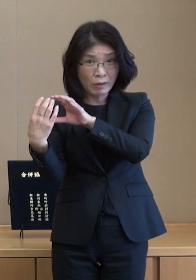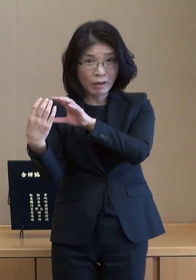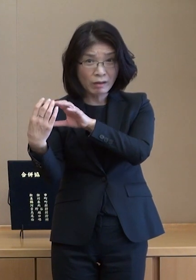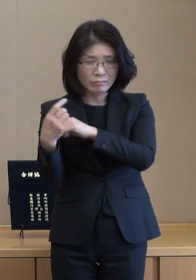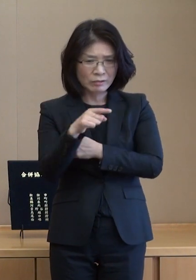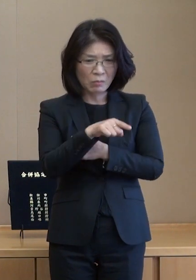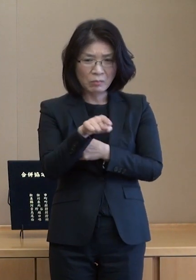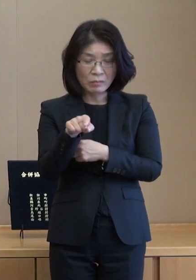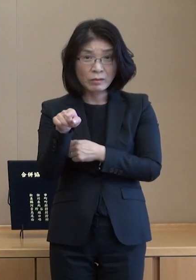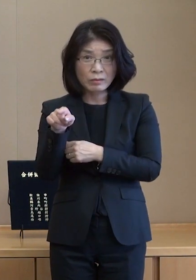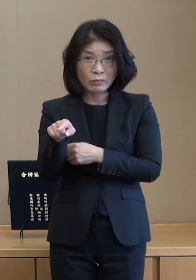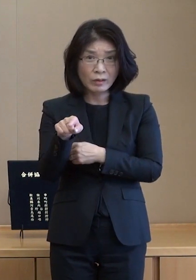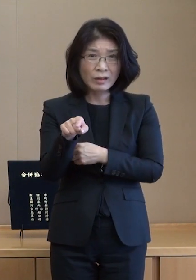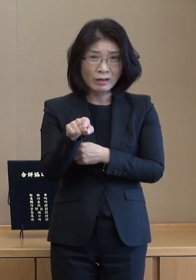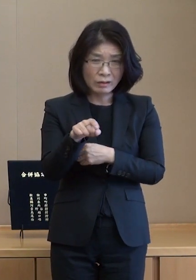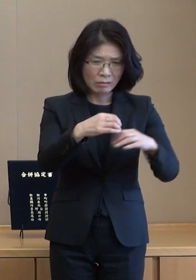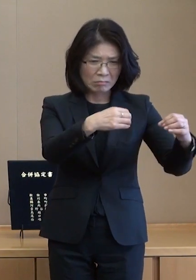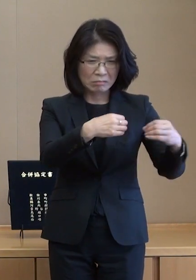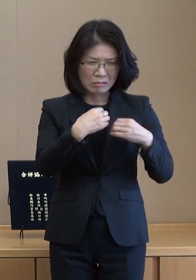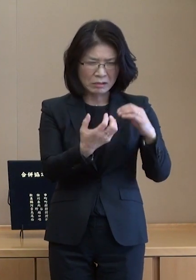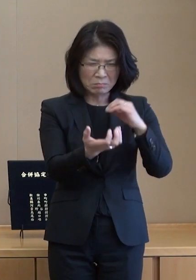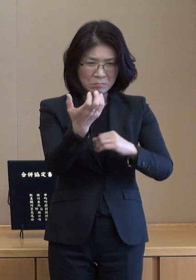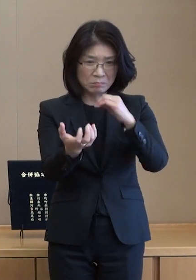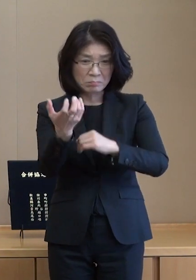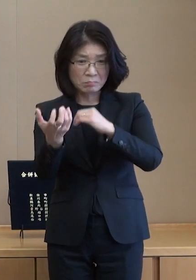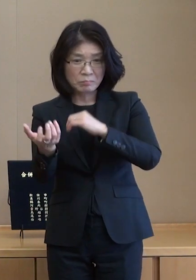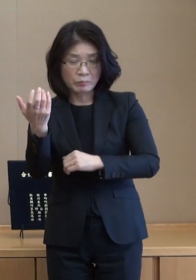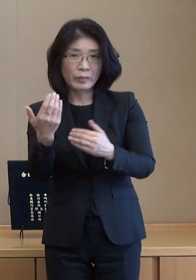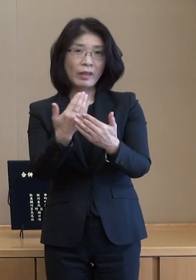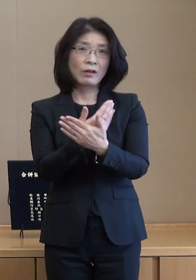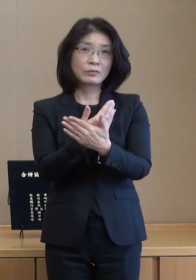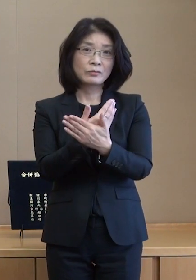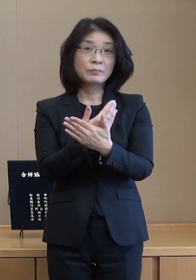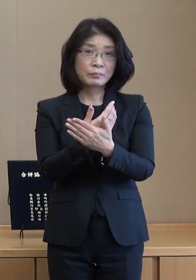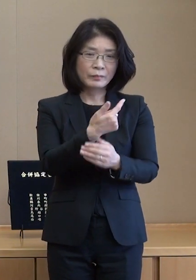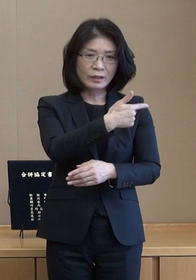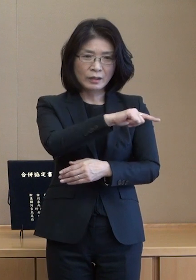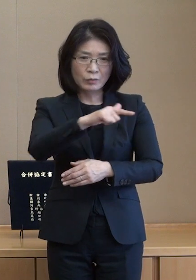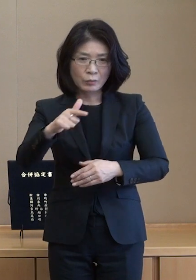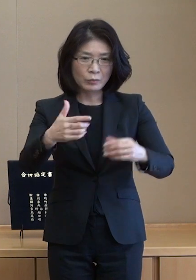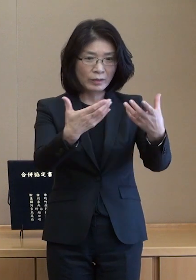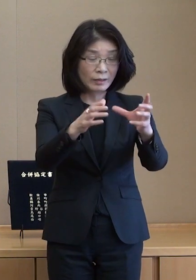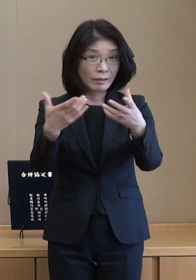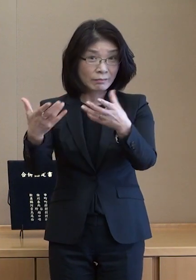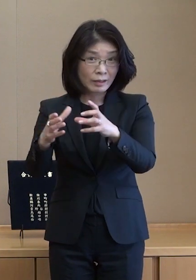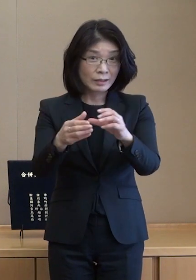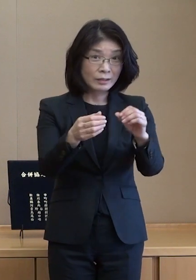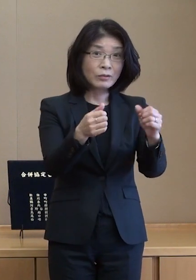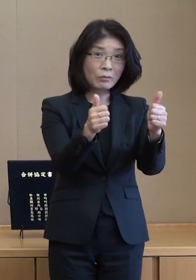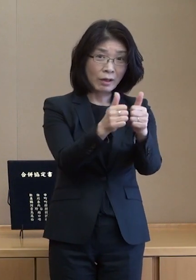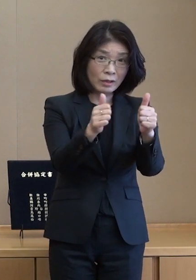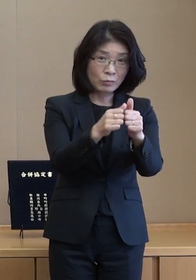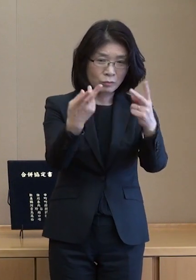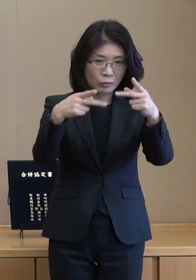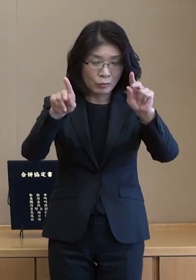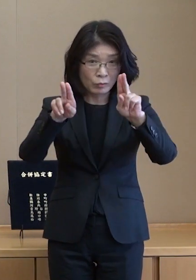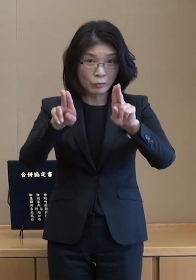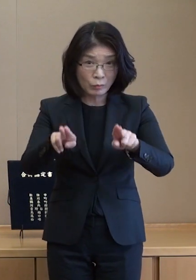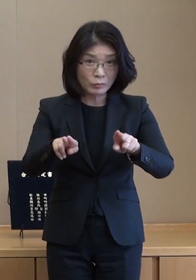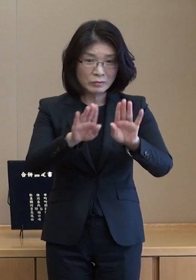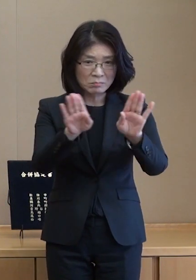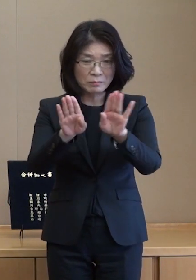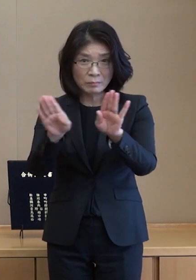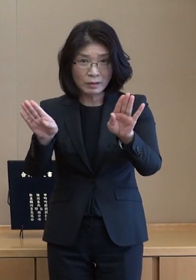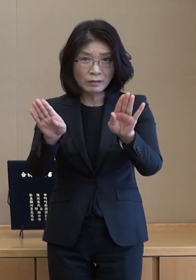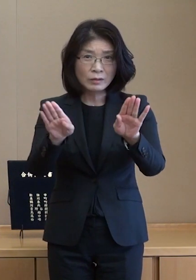病院が感染を星やすいと言われております各種団体の会合や行事の会社については必要